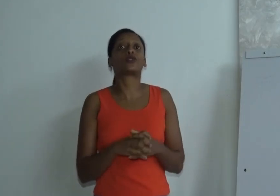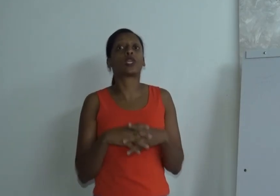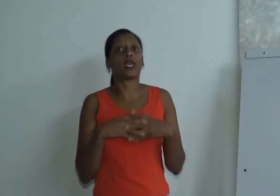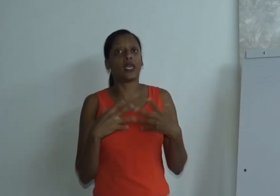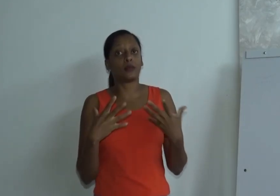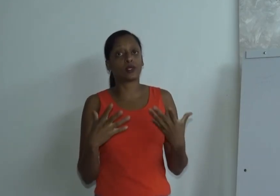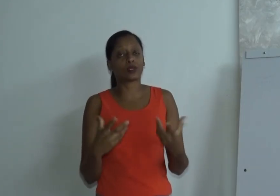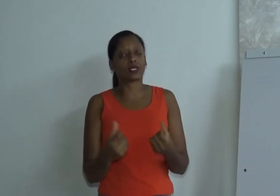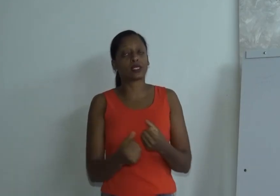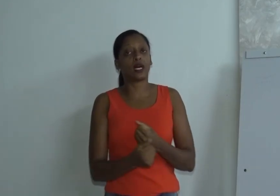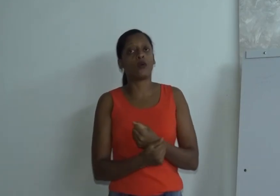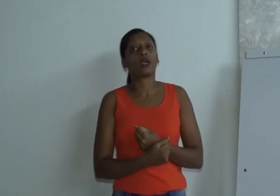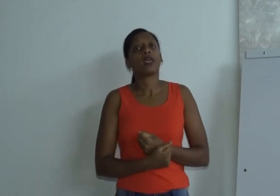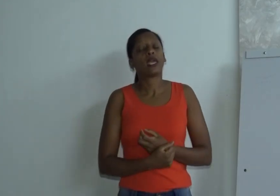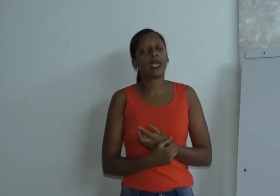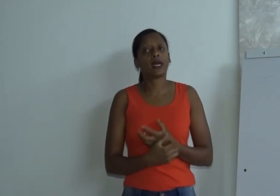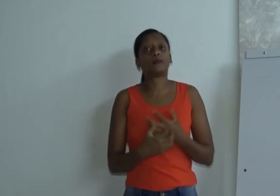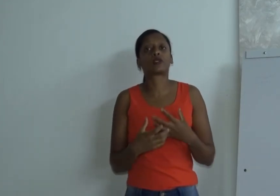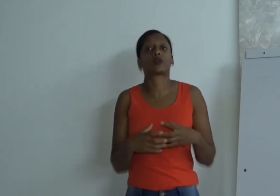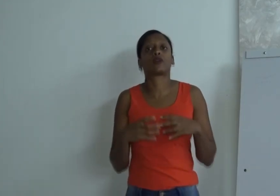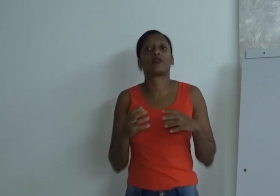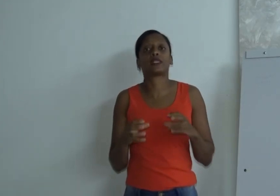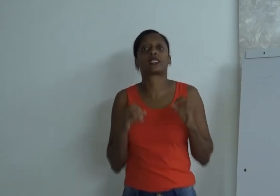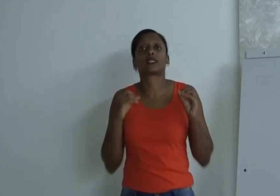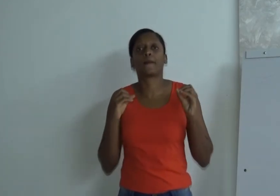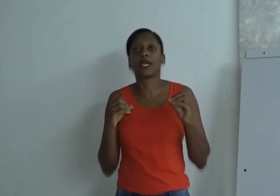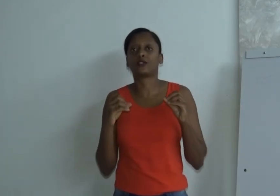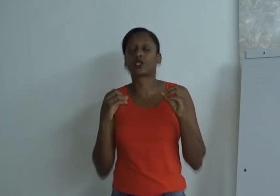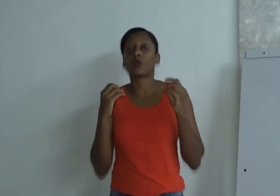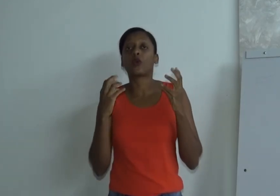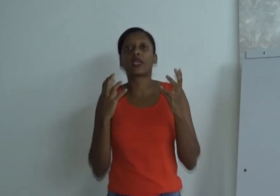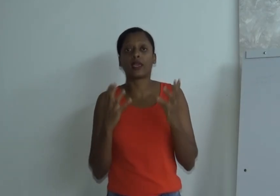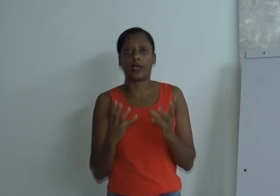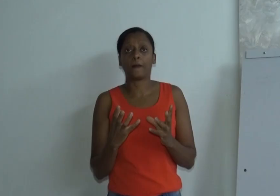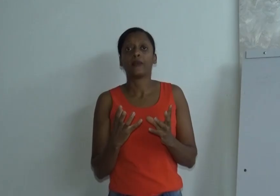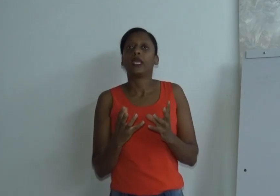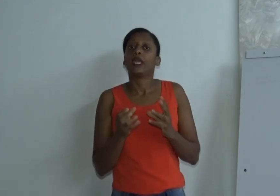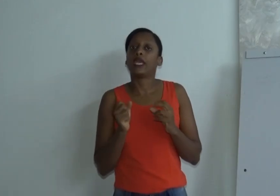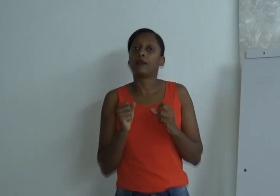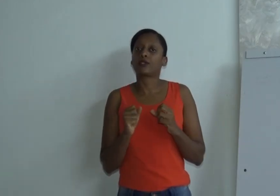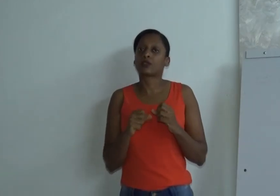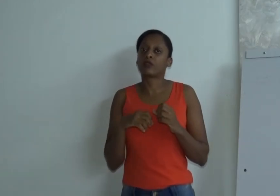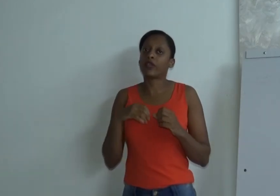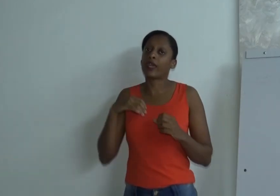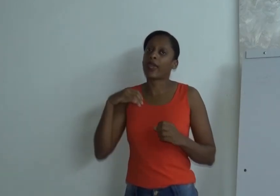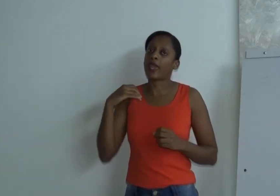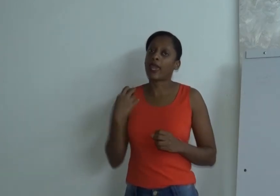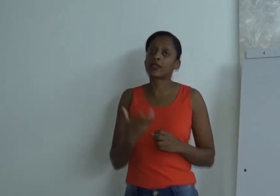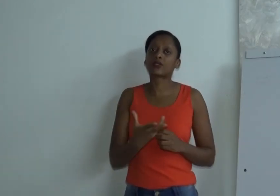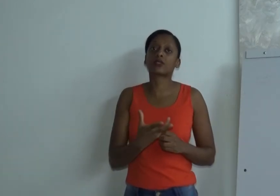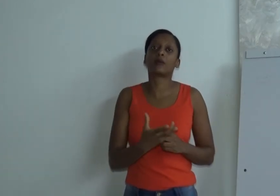de reabsorção. Reabsorver exatamente o quê? Reabsorver restos da